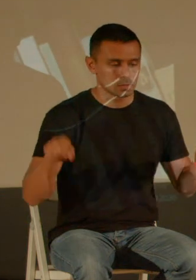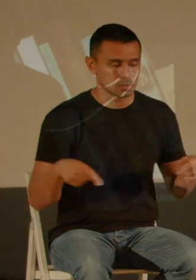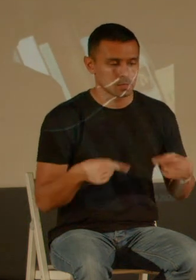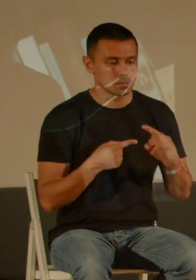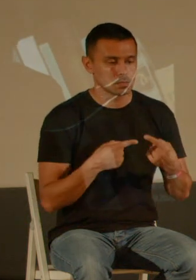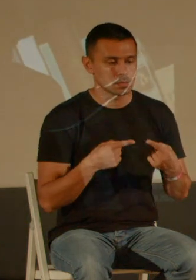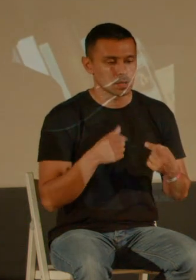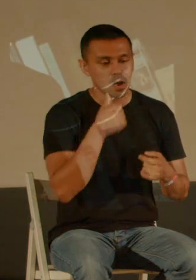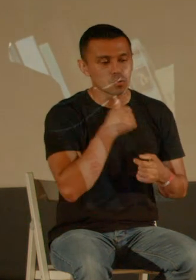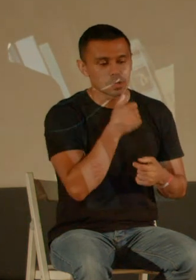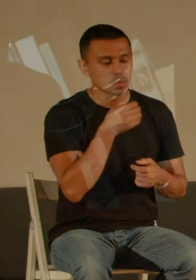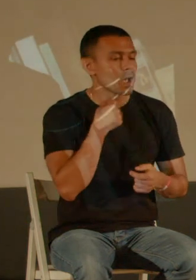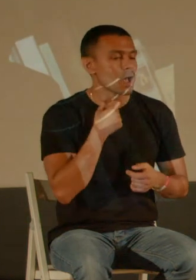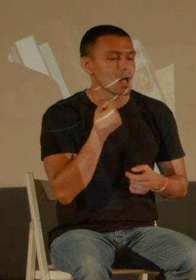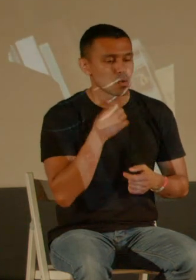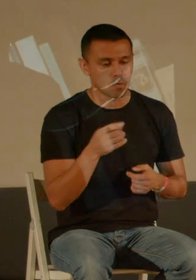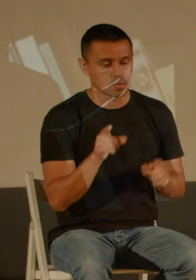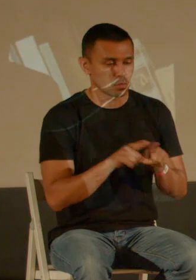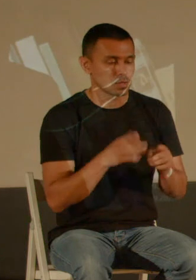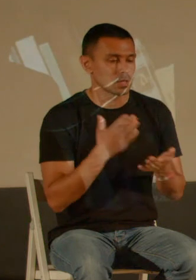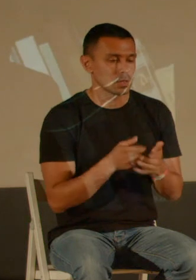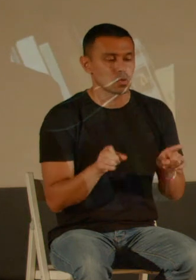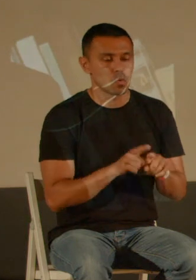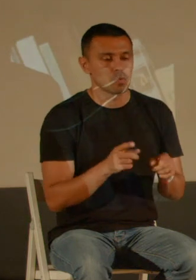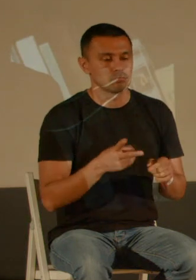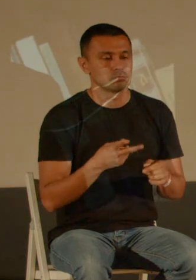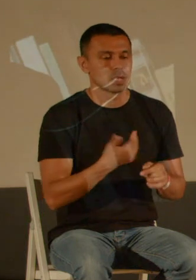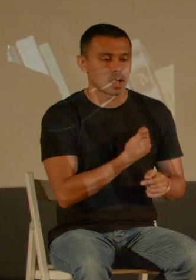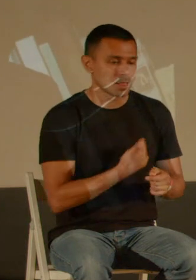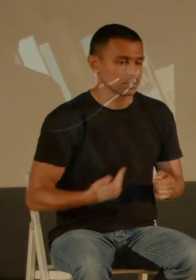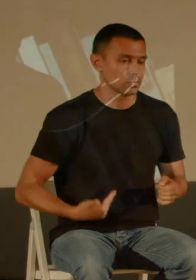організаціях анонімних алкоголіків в Штатах, вона також є якби такою класикою.